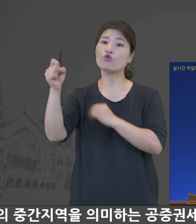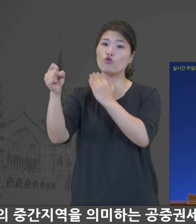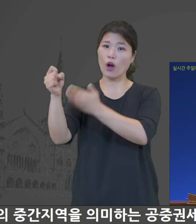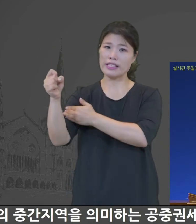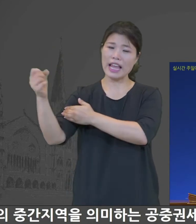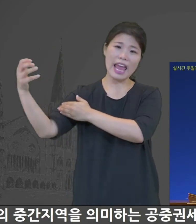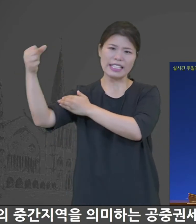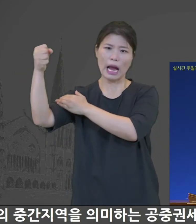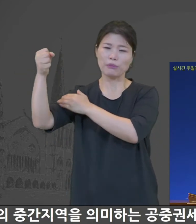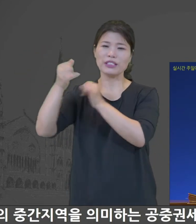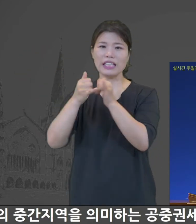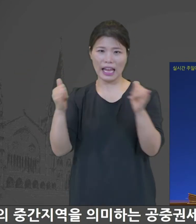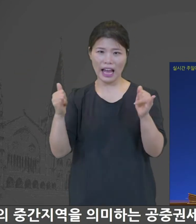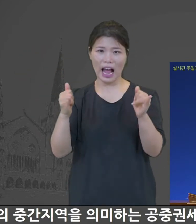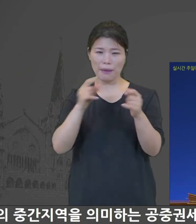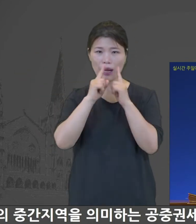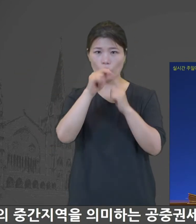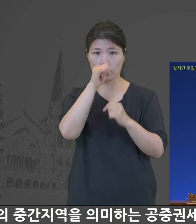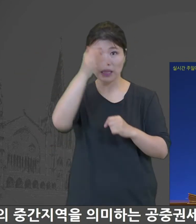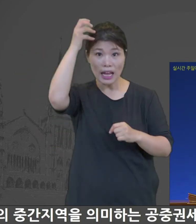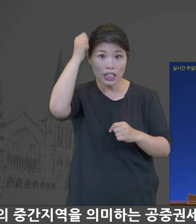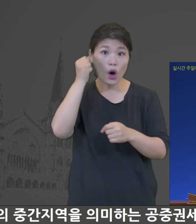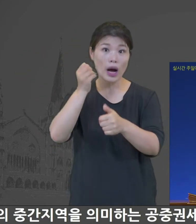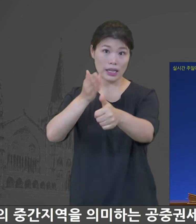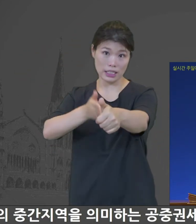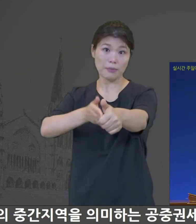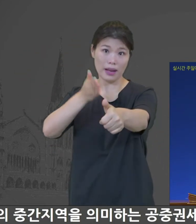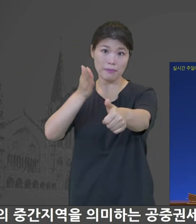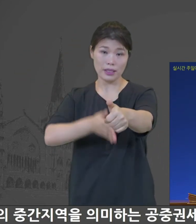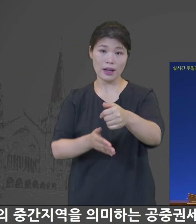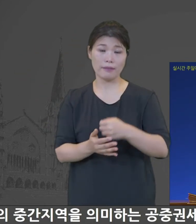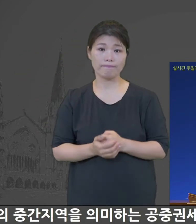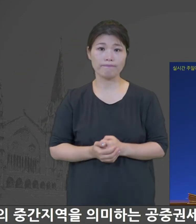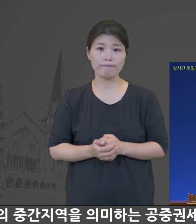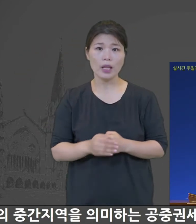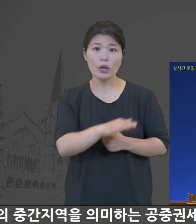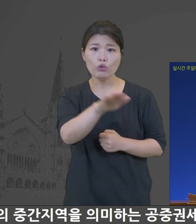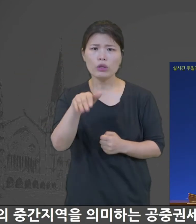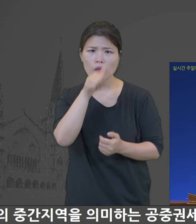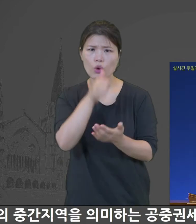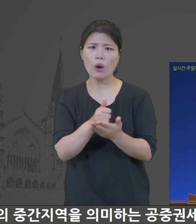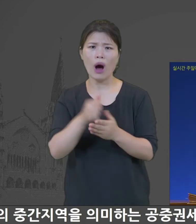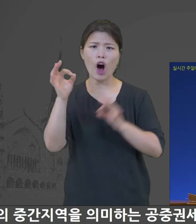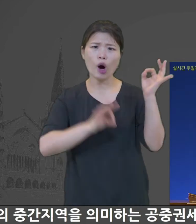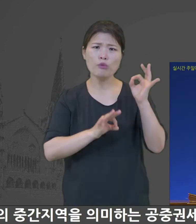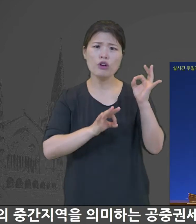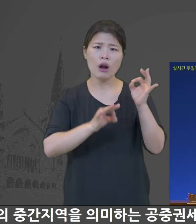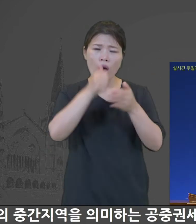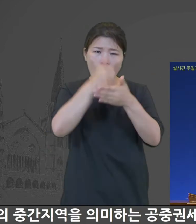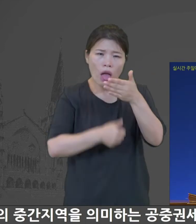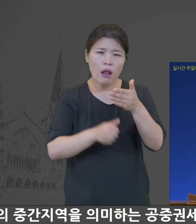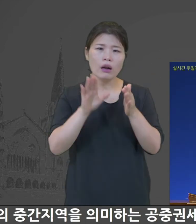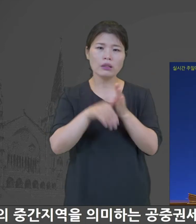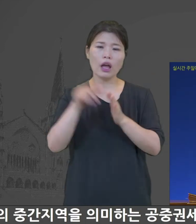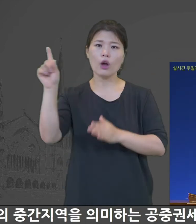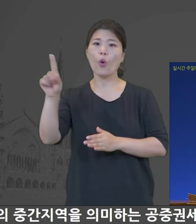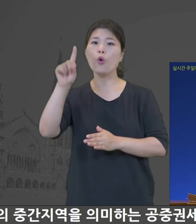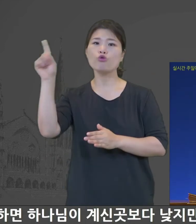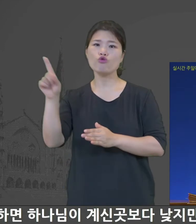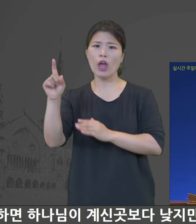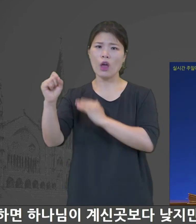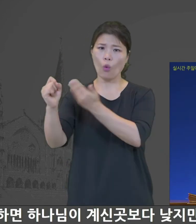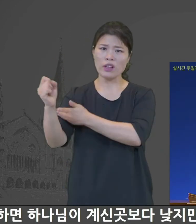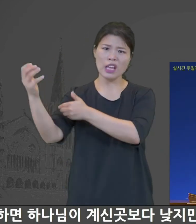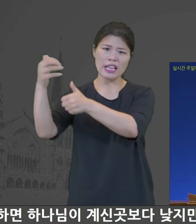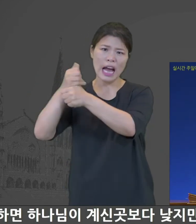자인데, 여러분 기억해 두시는 게 좋을 것 같습니다. 우리가 죄와 허물에 빠져 있을 때 공중 권세 잡은 자